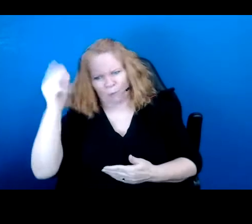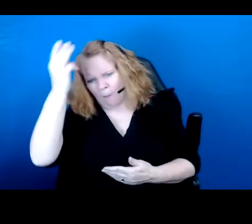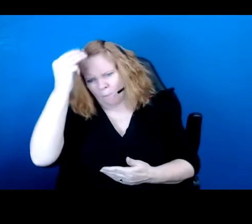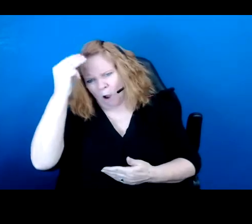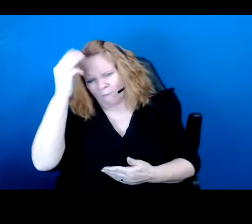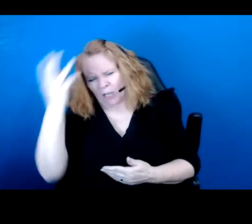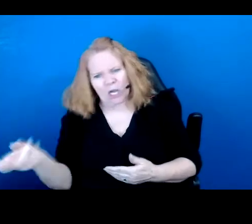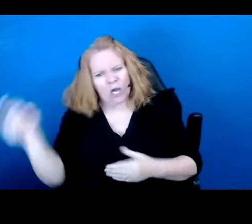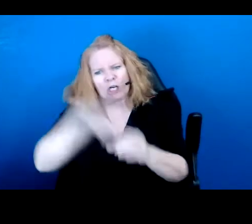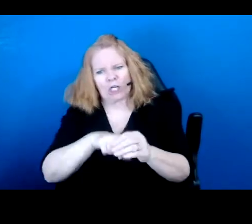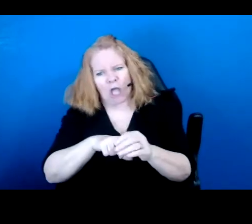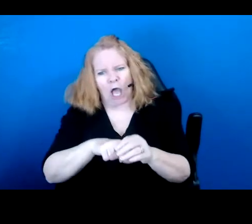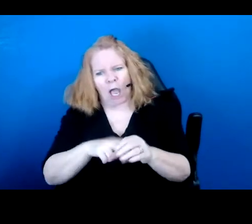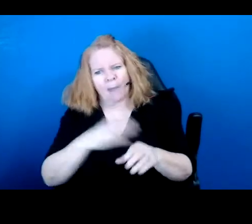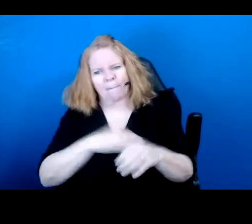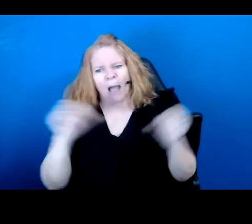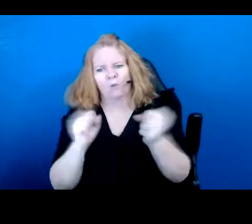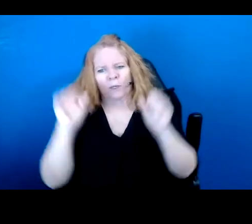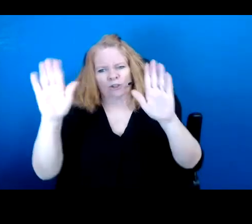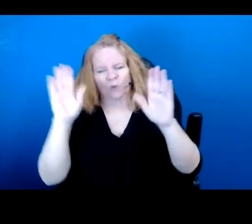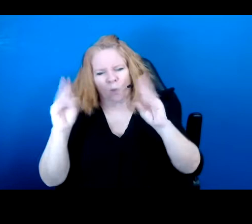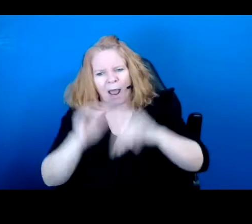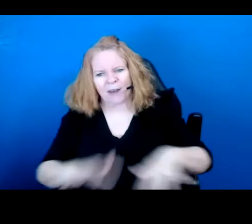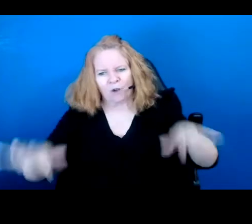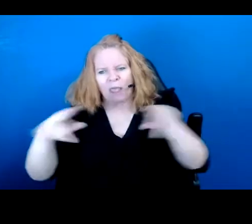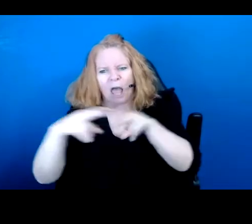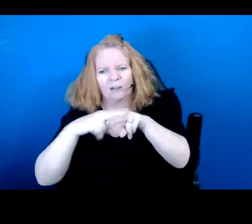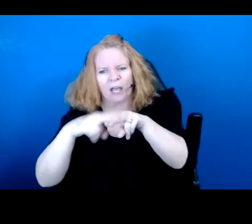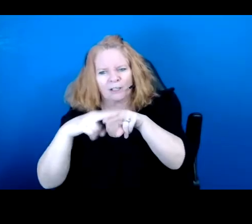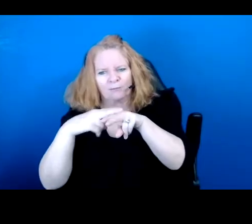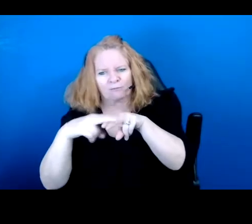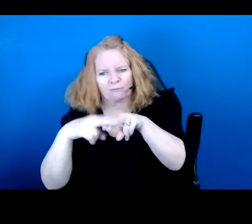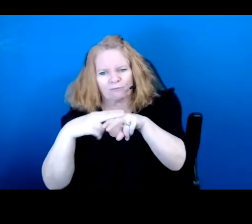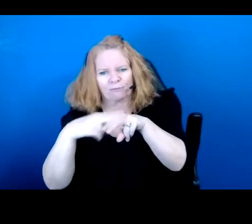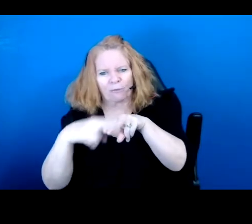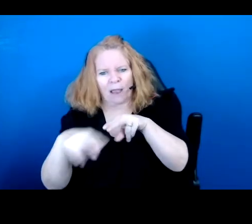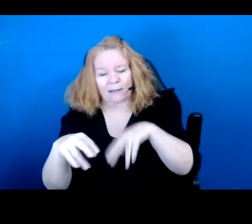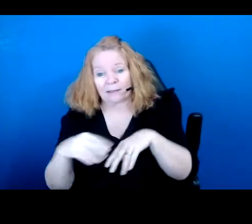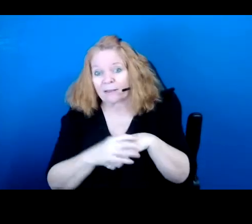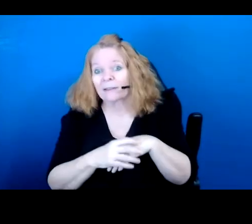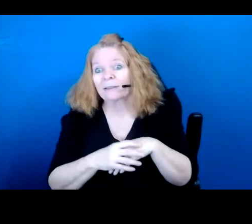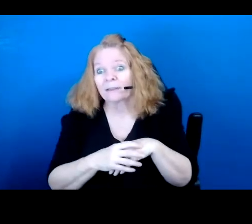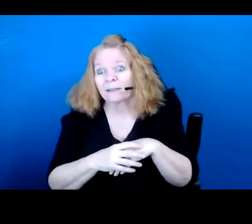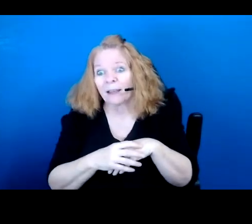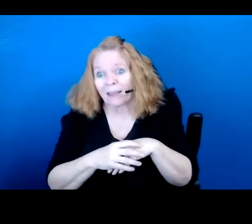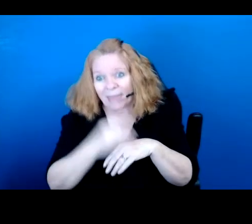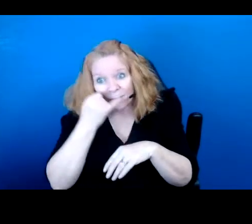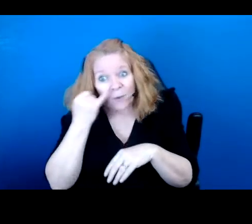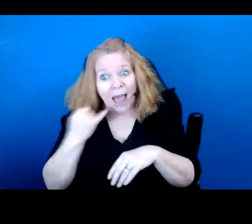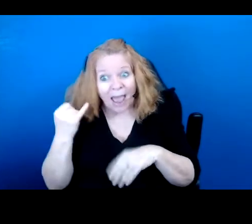el conductor tengo muchísimas gracias súbete al tren vamos y vamos a ayudarte a buscar todo eso